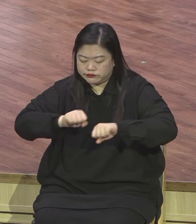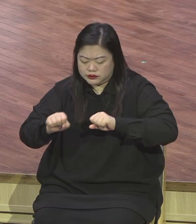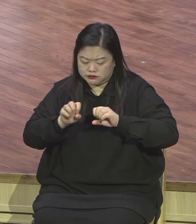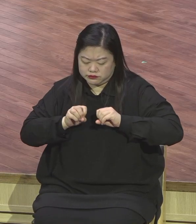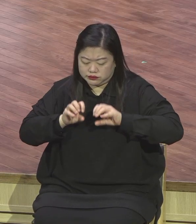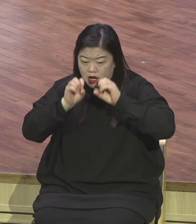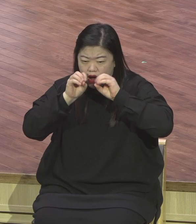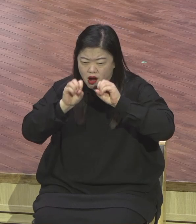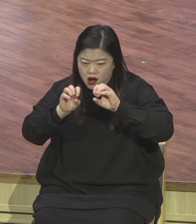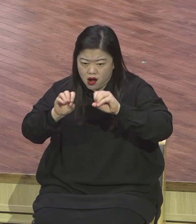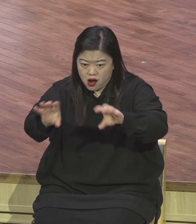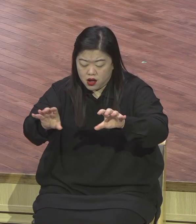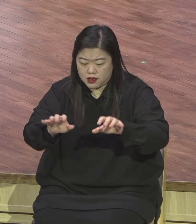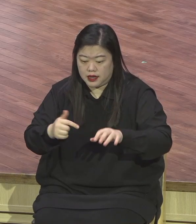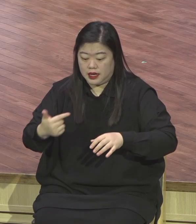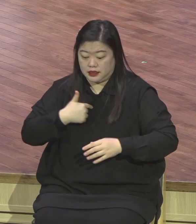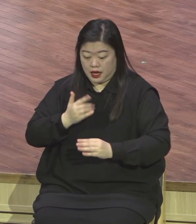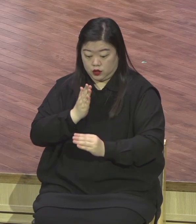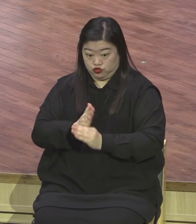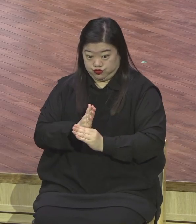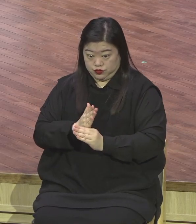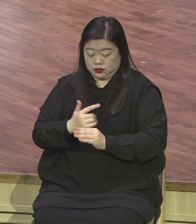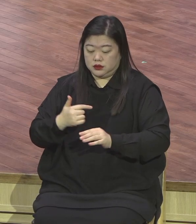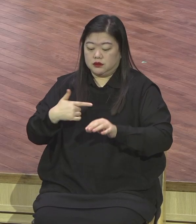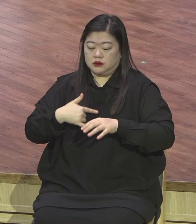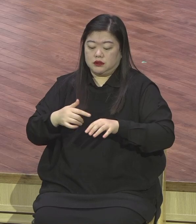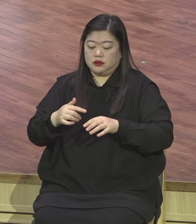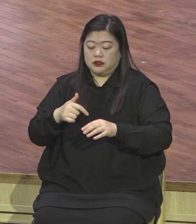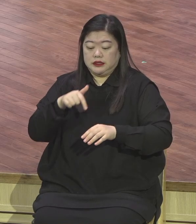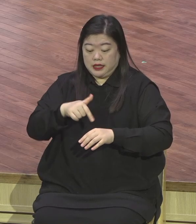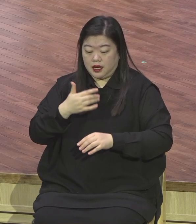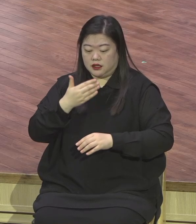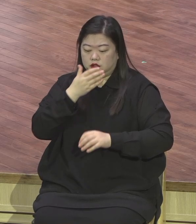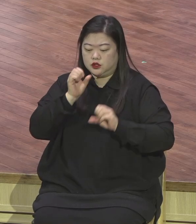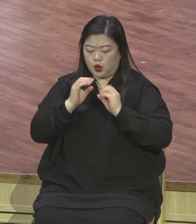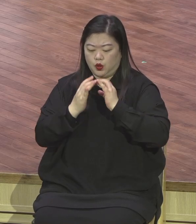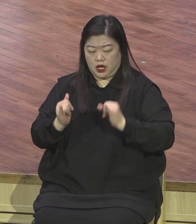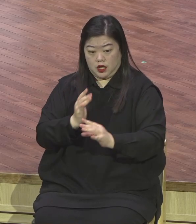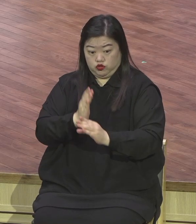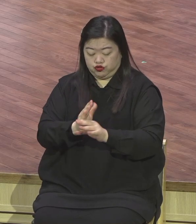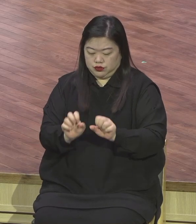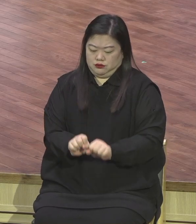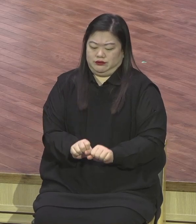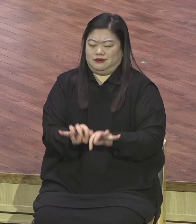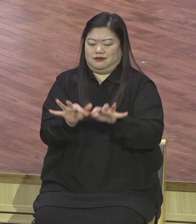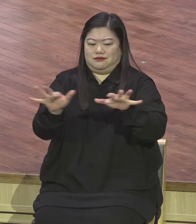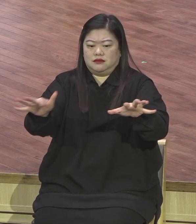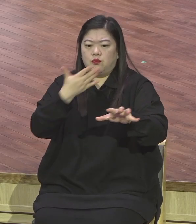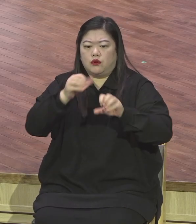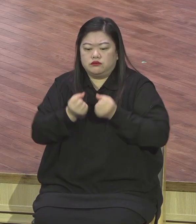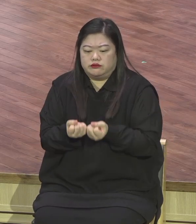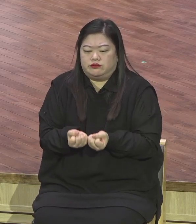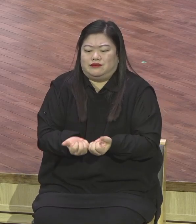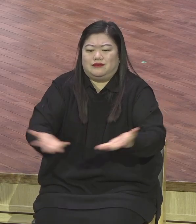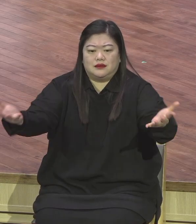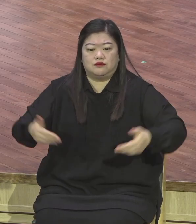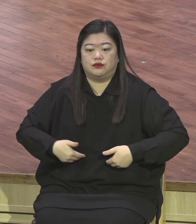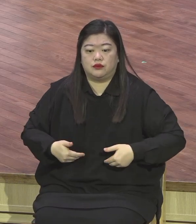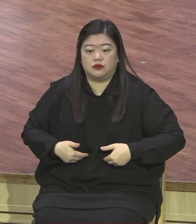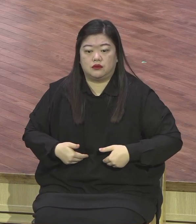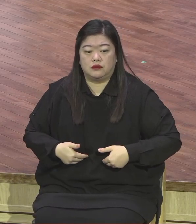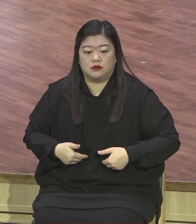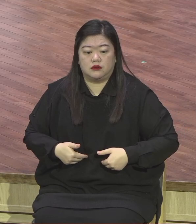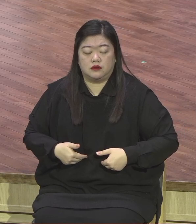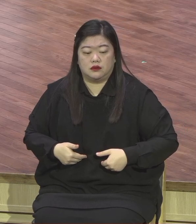정말 이 기관에는 이 부서야. 내가 없으면 안 돼. 아멘. 이런 주인공 의식까지 해야 돼요. 내가 아주